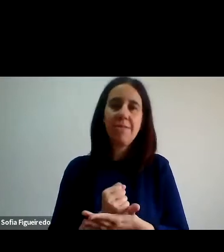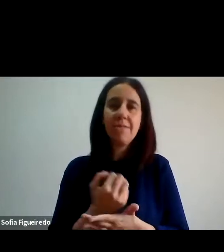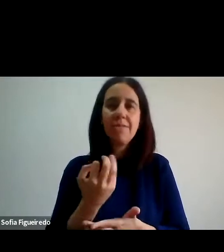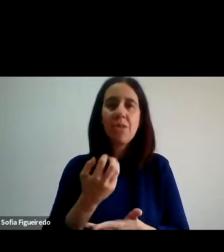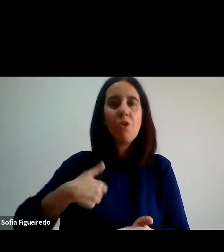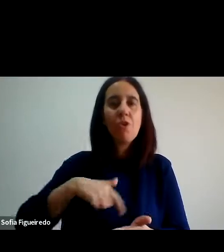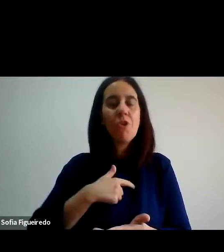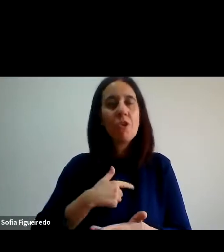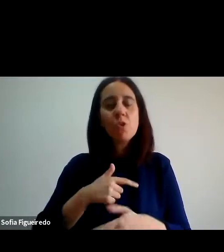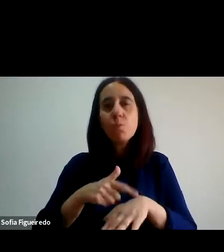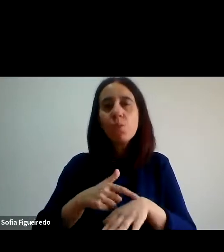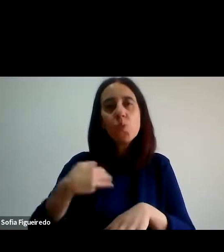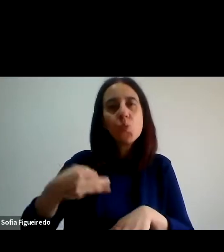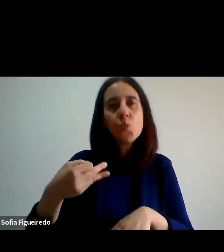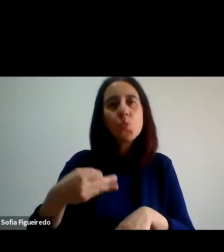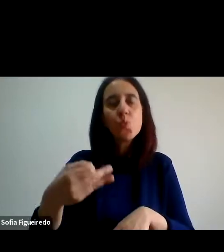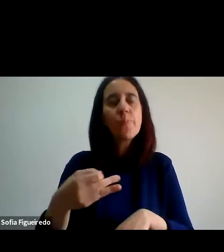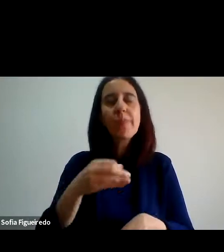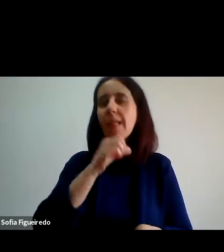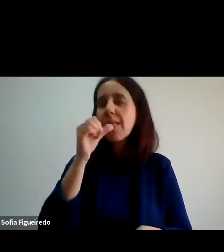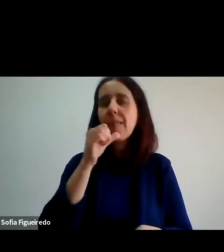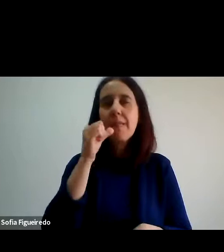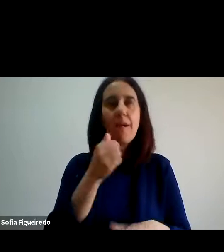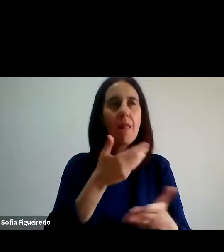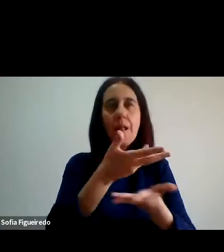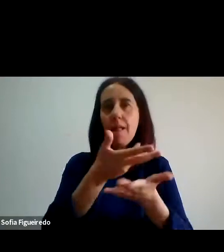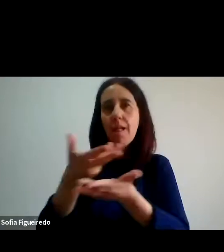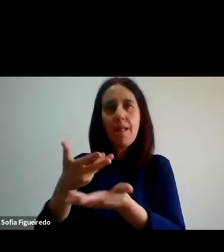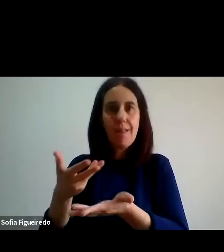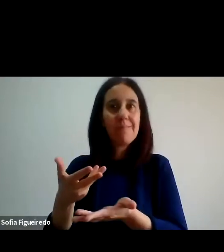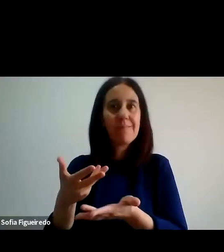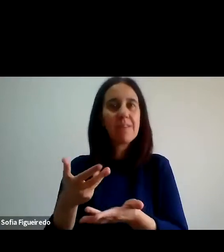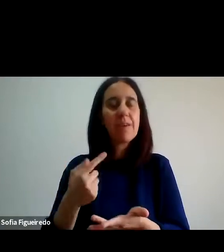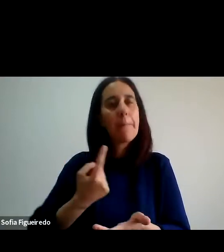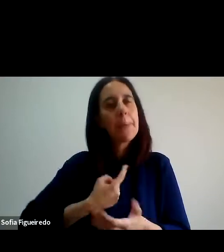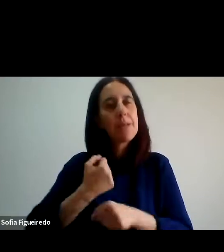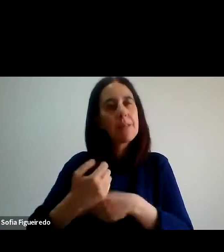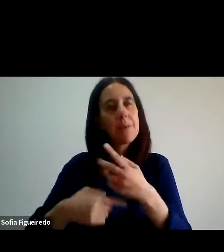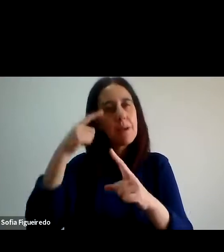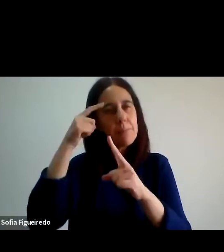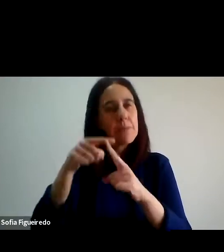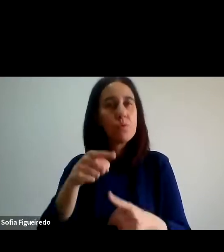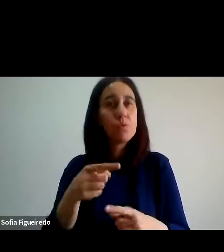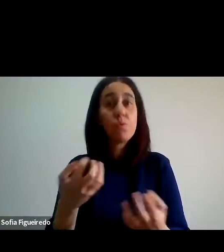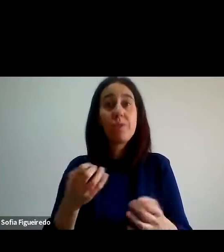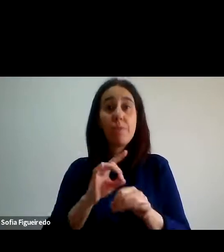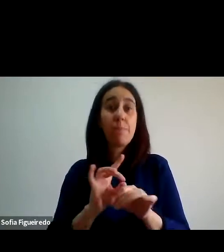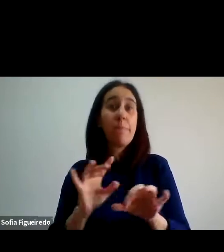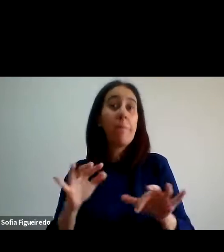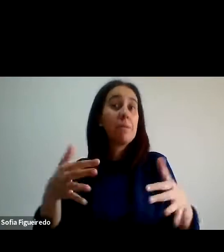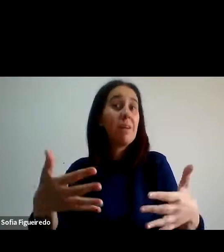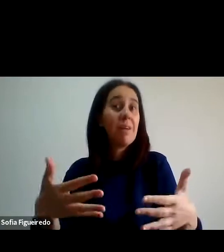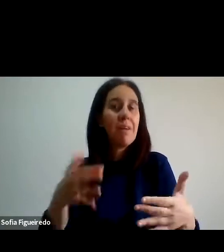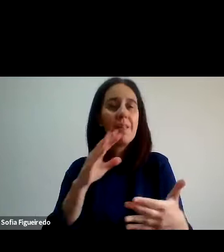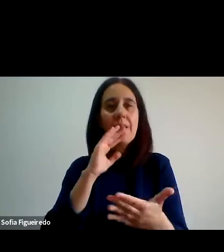temos em todo momento, constantemente, uns com os outros, e que devemos trabalhar para isso. Por isso é que o contexto de pandemia